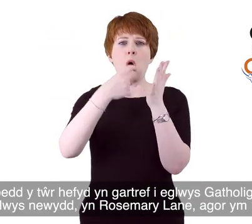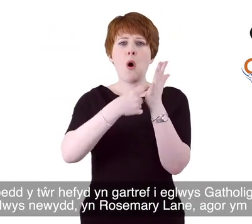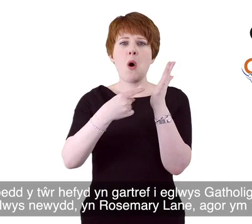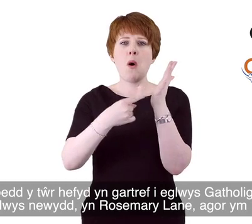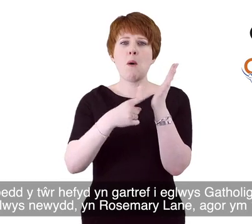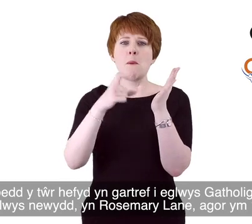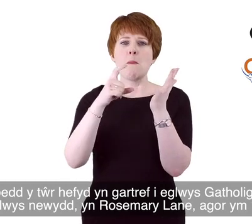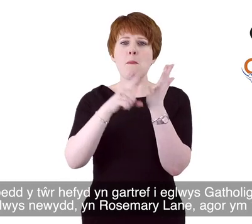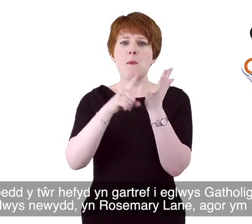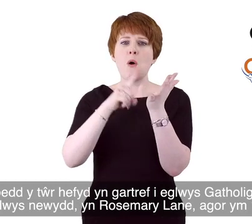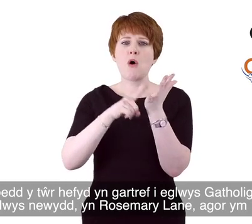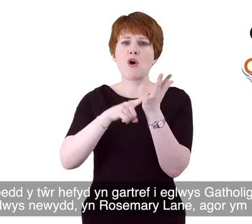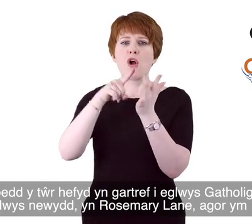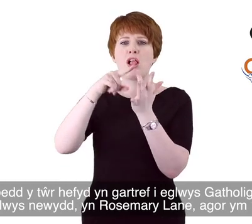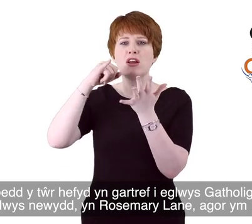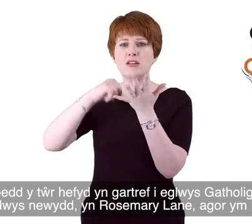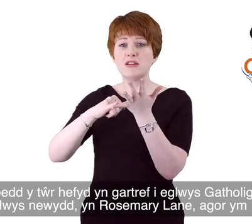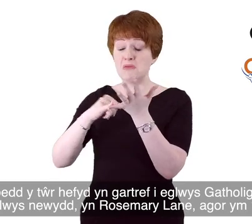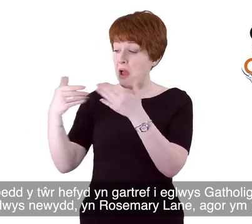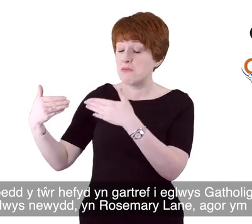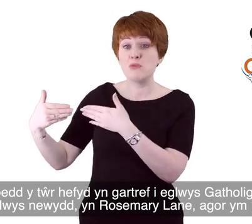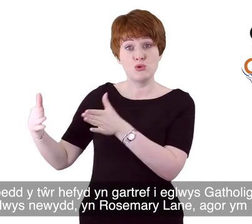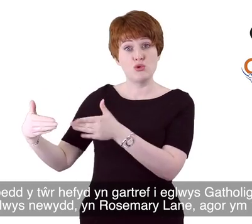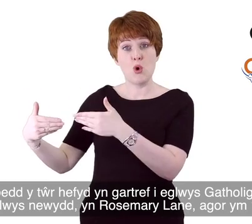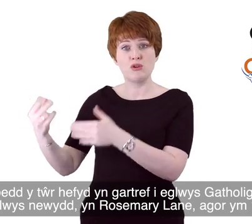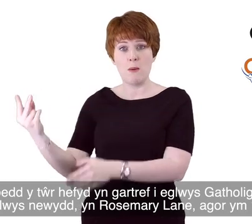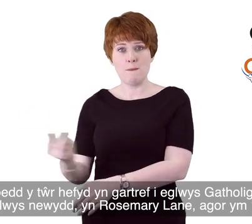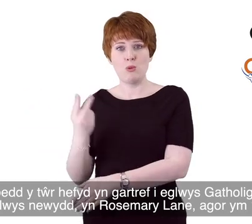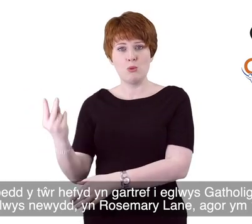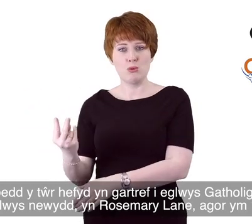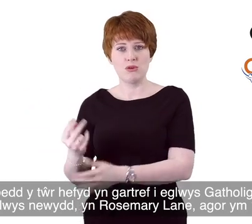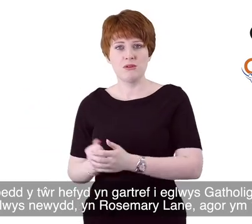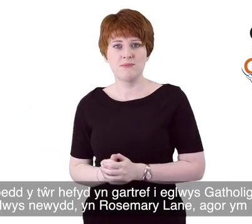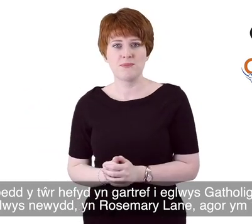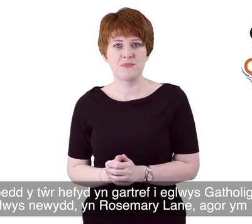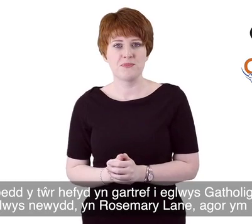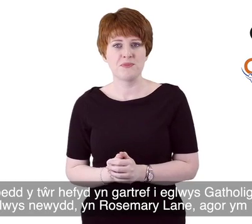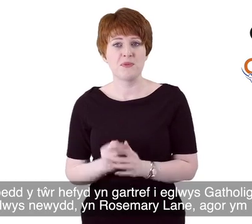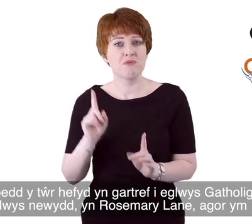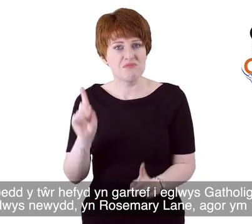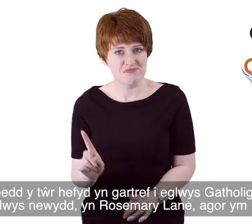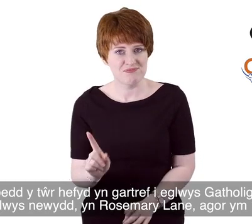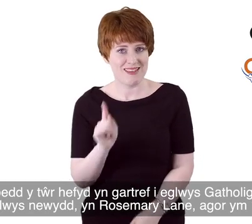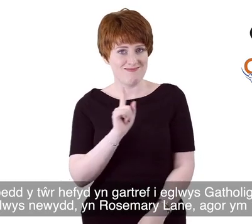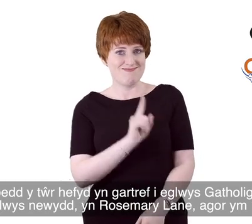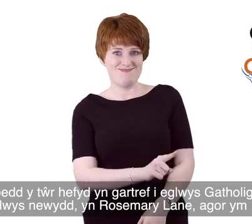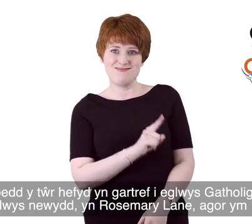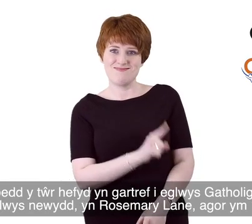gartref i eglwys Gatholig cyn i eglwys newydd yn Rosemary Lane agor ym 1915.